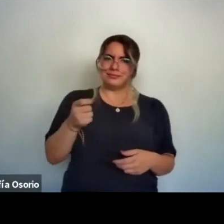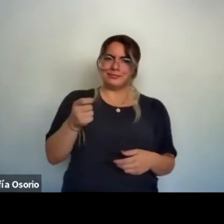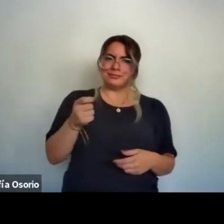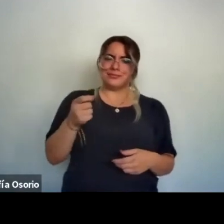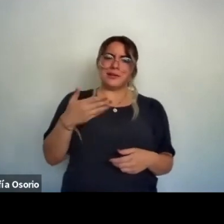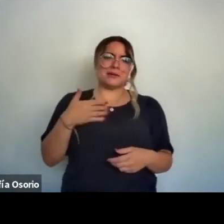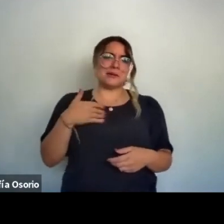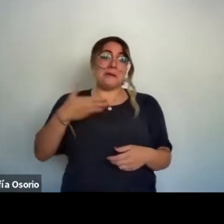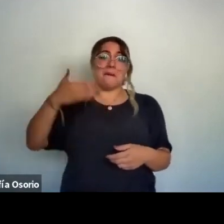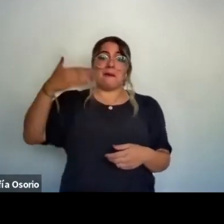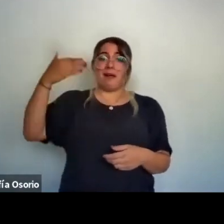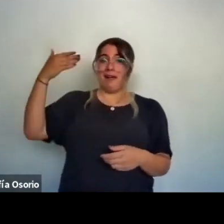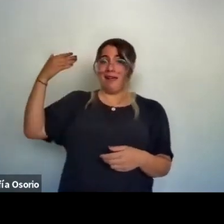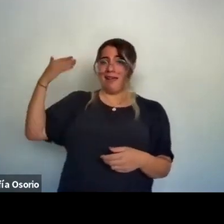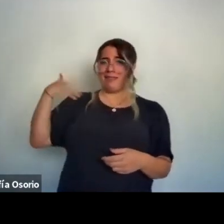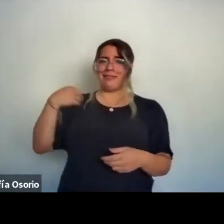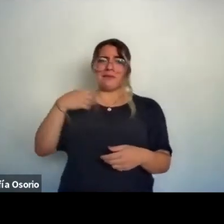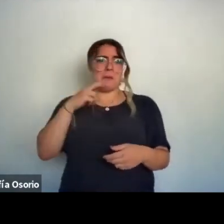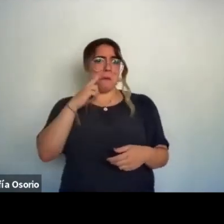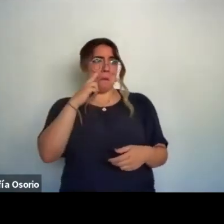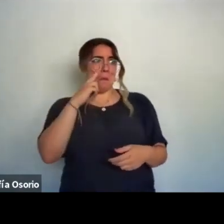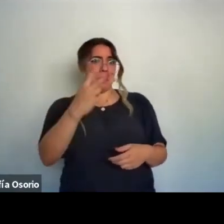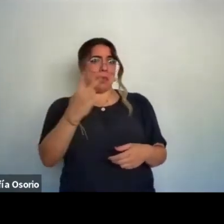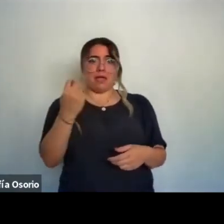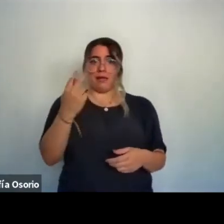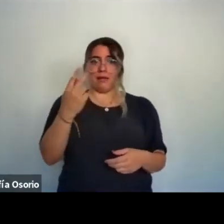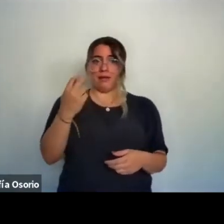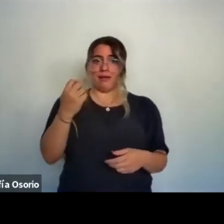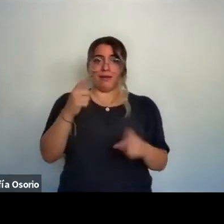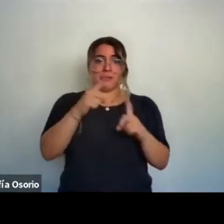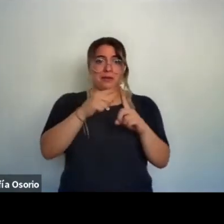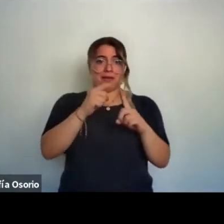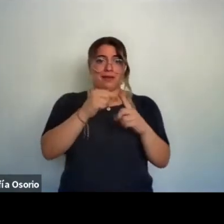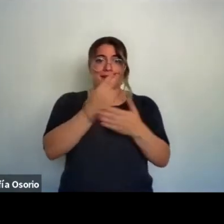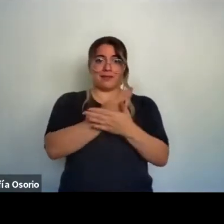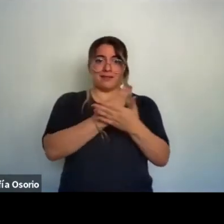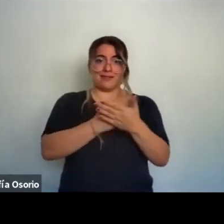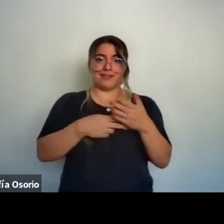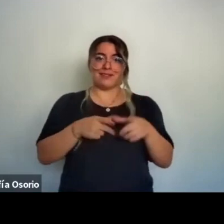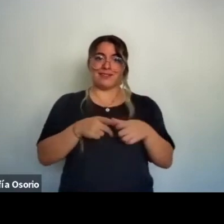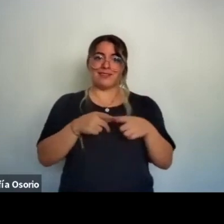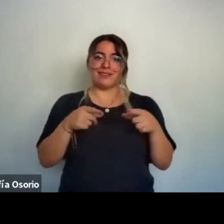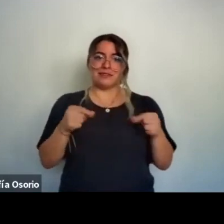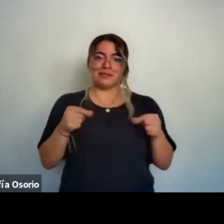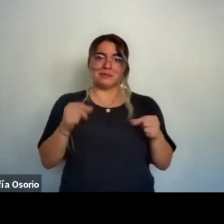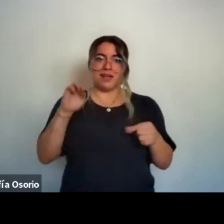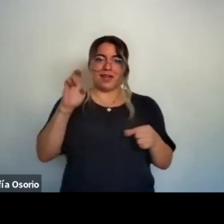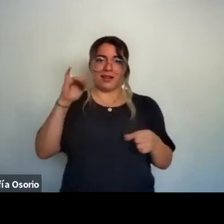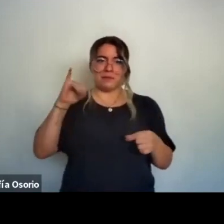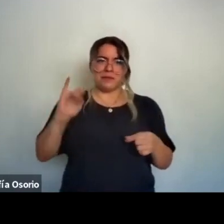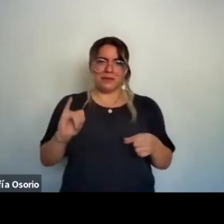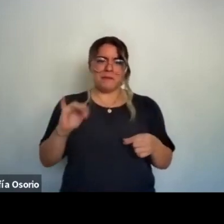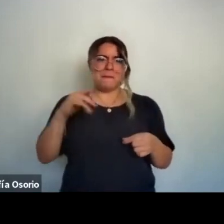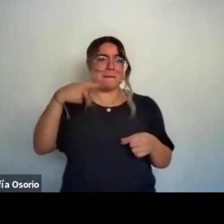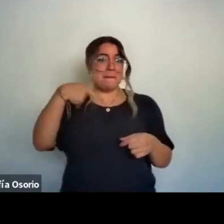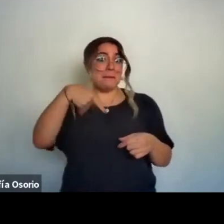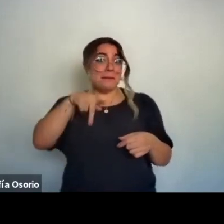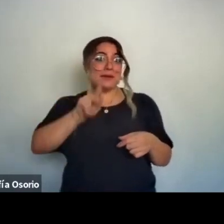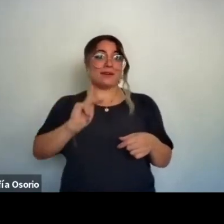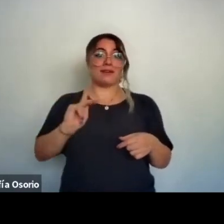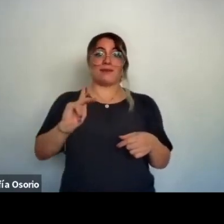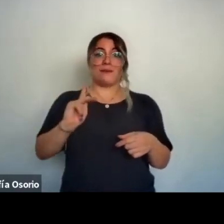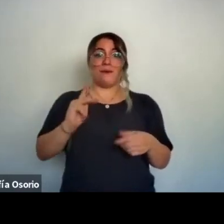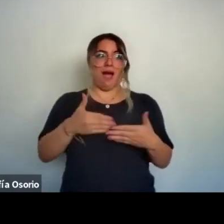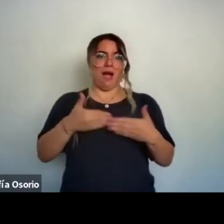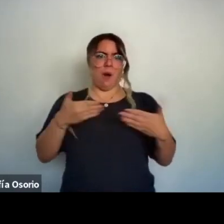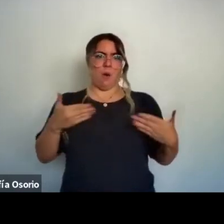veía, imagino que como todos los niños en la década de los 80 por las tardes, ¿no? Sin embargo, nunca le había puesto atención a que la